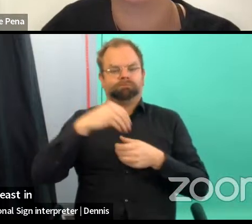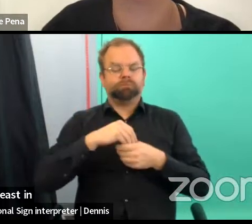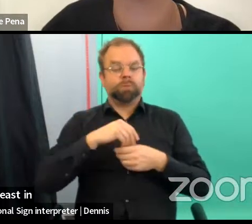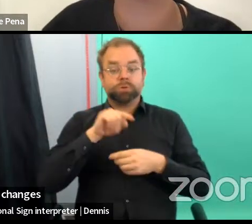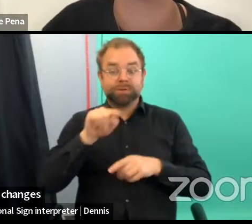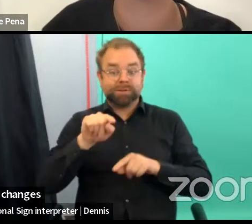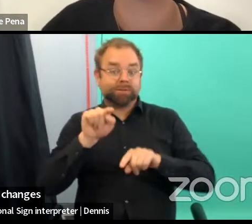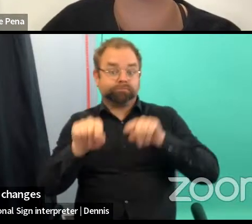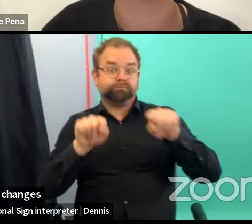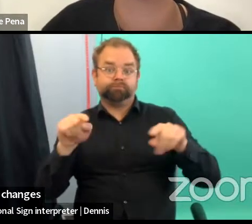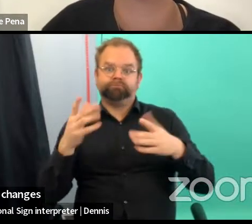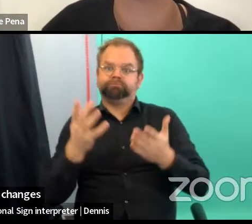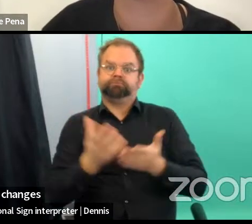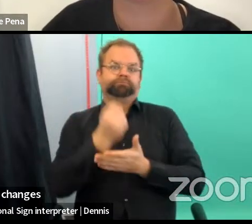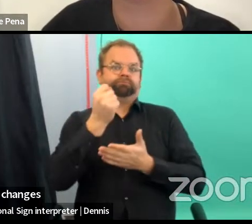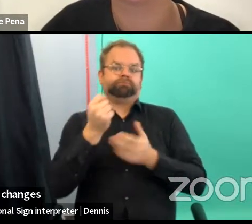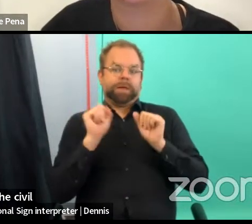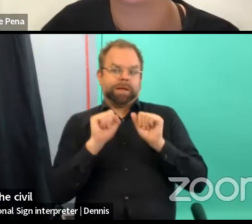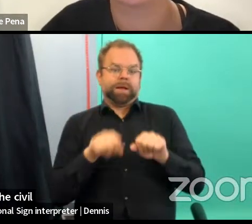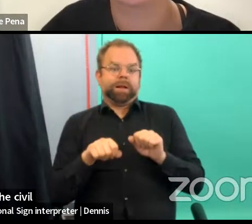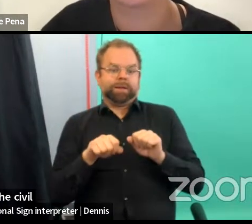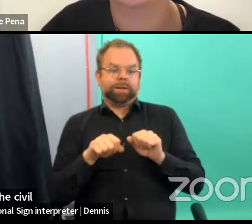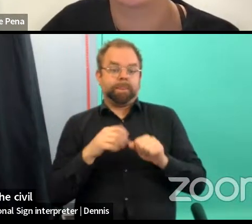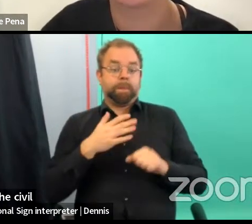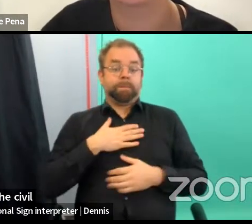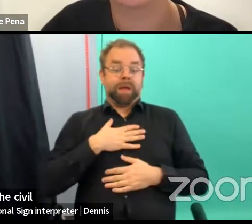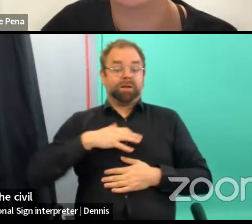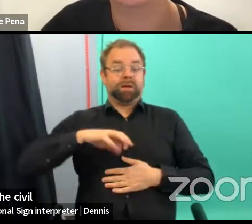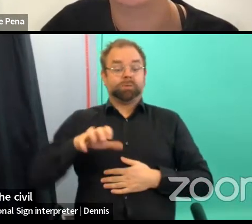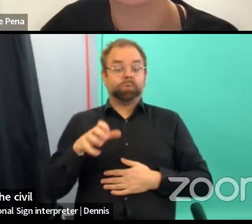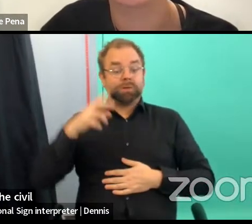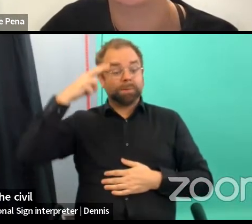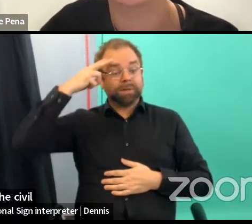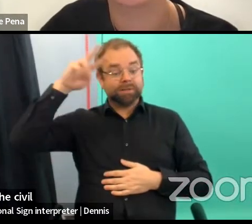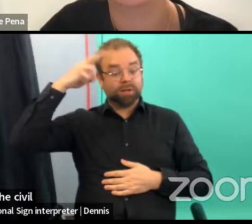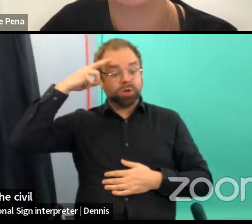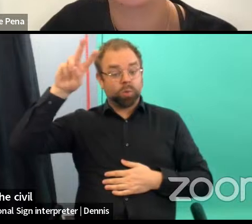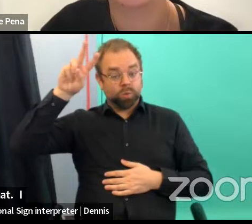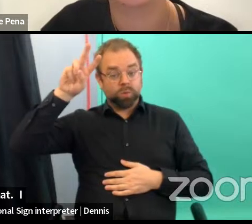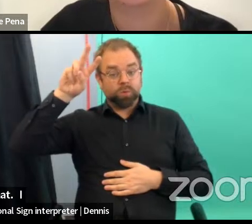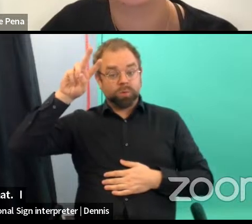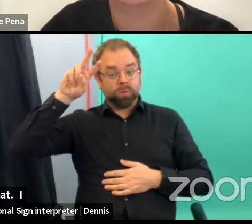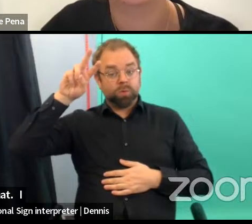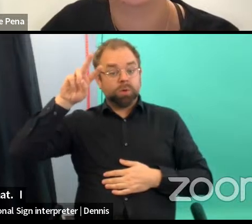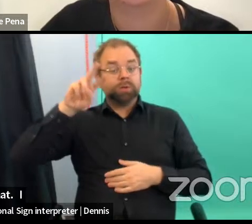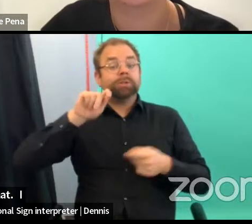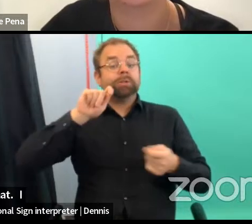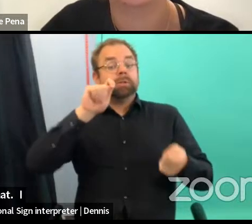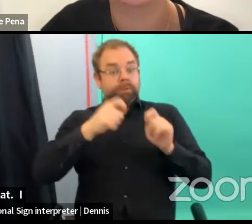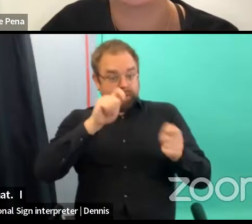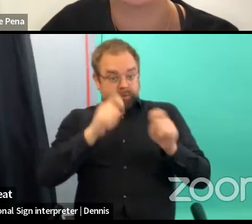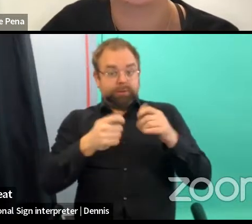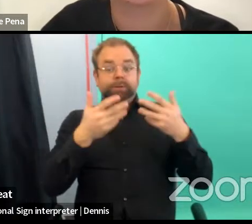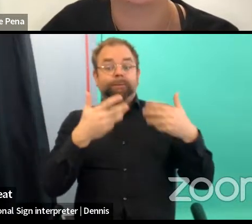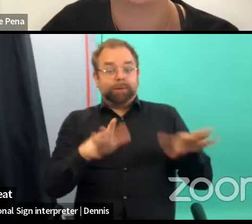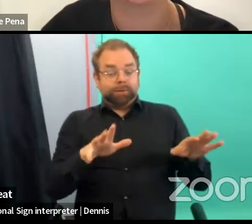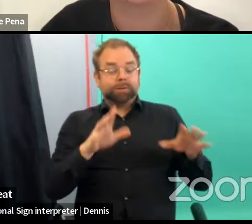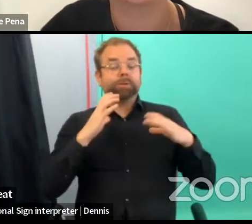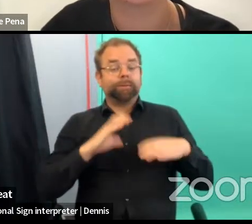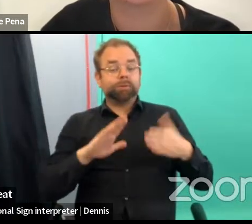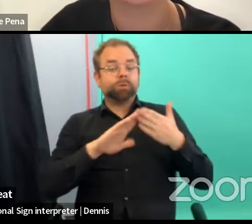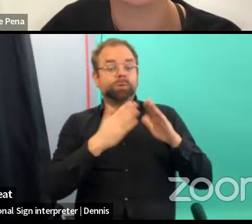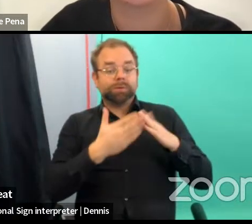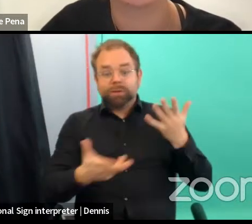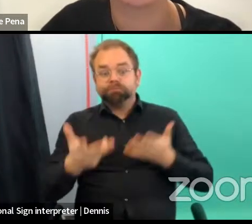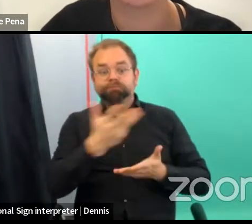presionado fuertemente. Para mí esa es la enorme oportunidad. Y agregaría lo que dije en mi